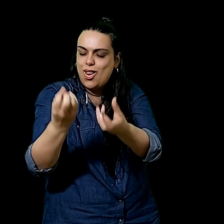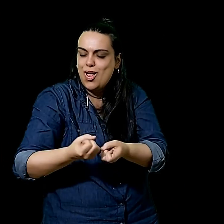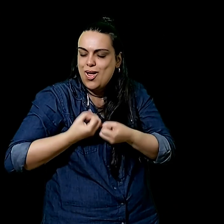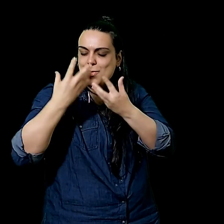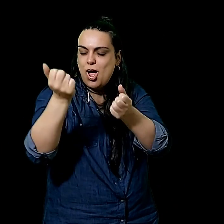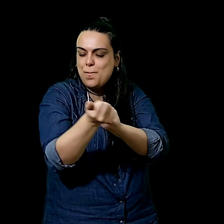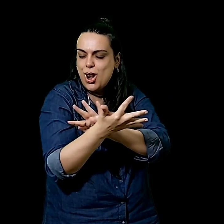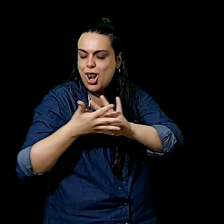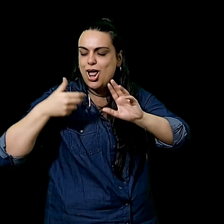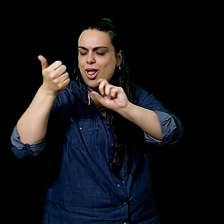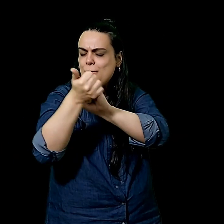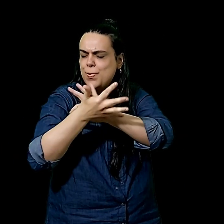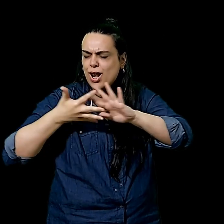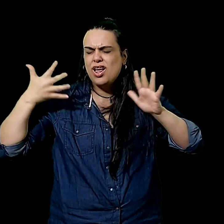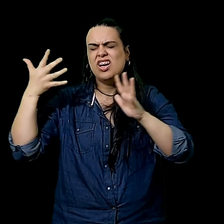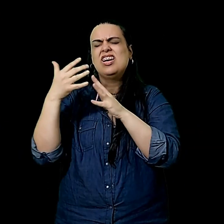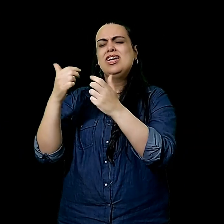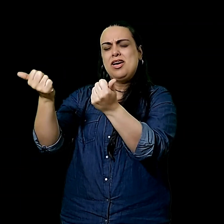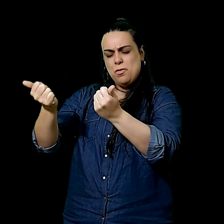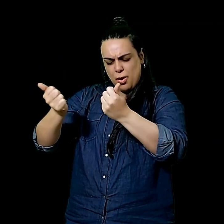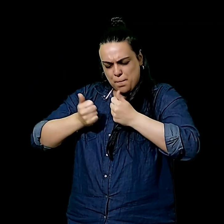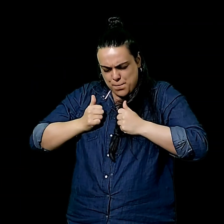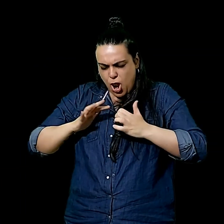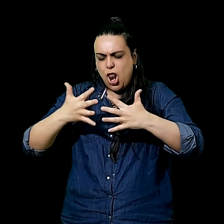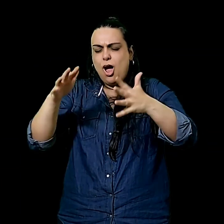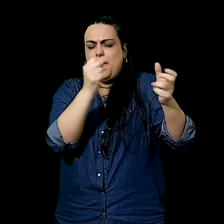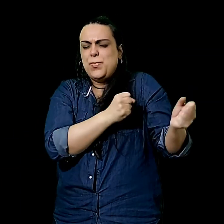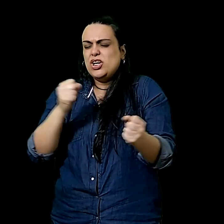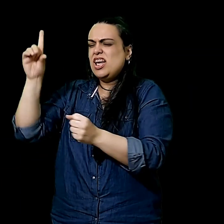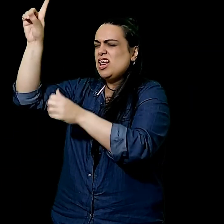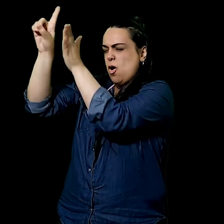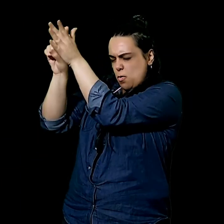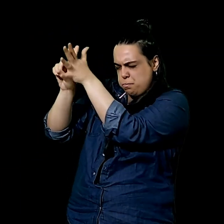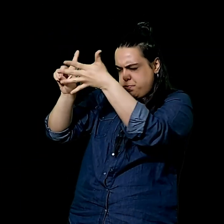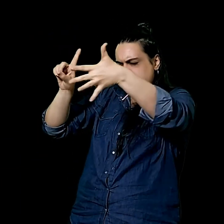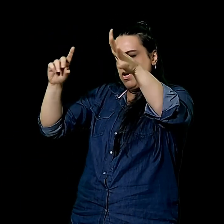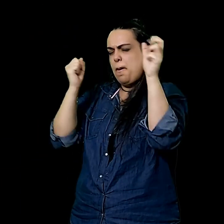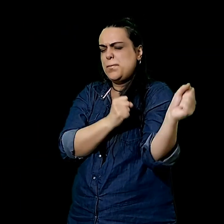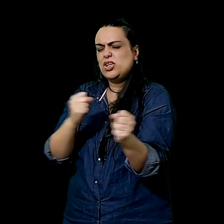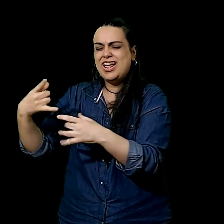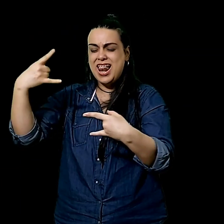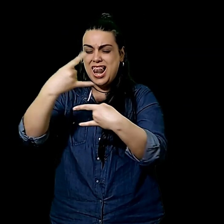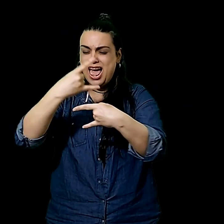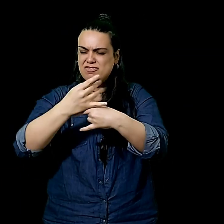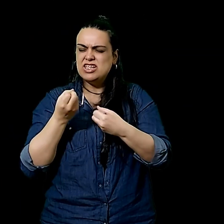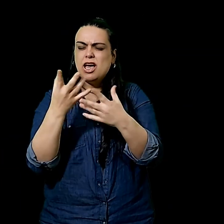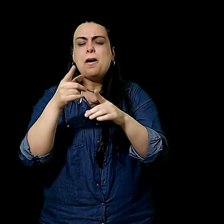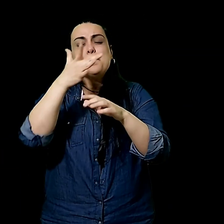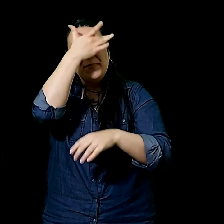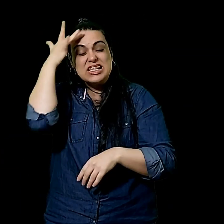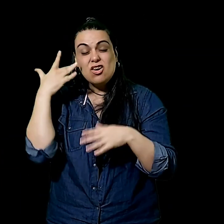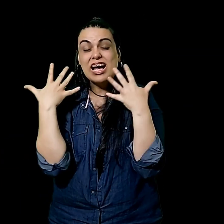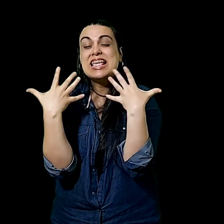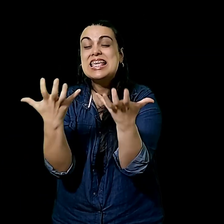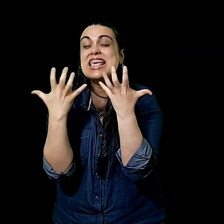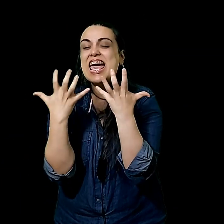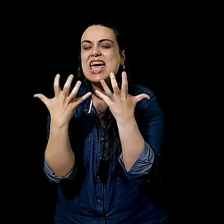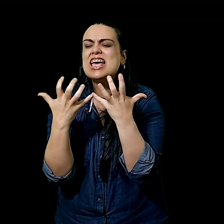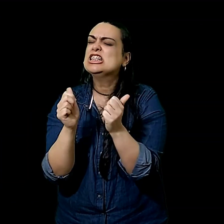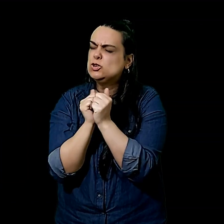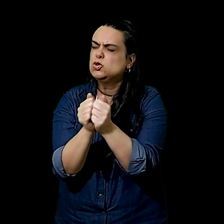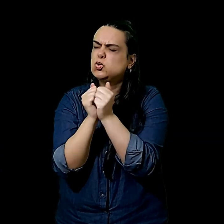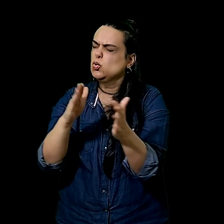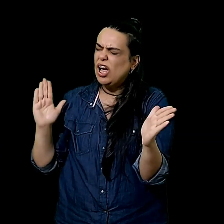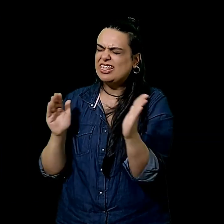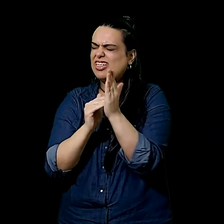e virtude de poder. Enquanto esta live estiver sendo ministrada, aqueles que estiverem dispostos a